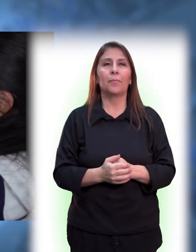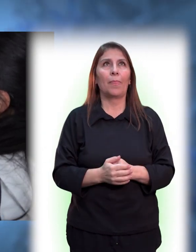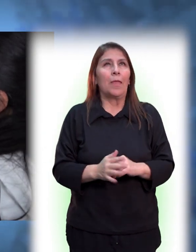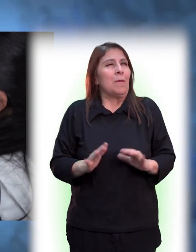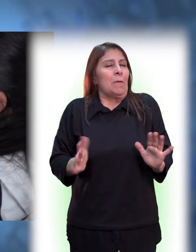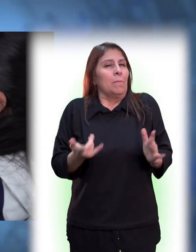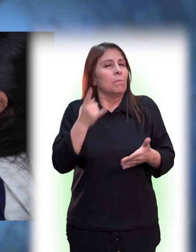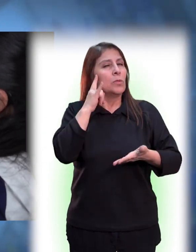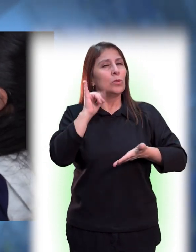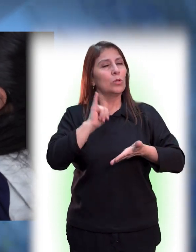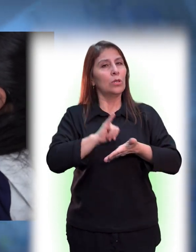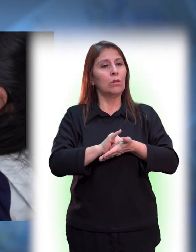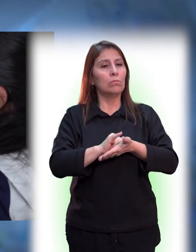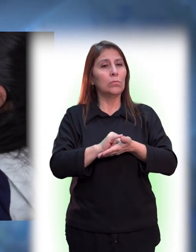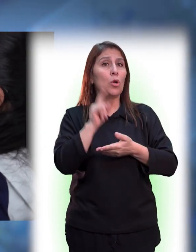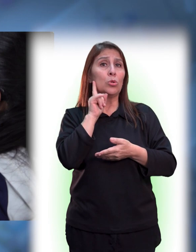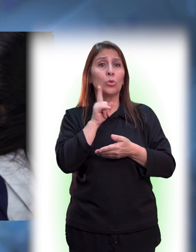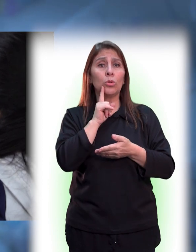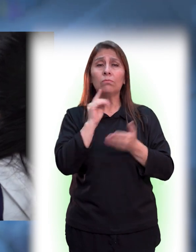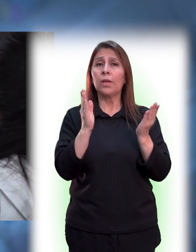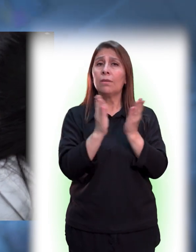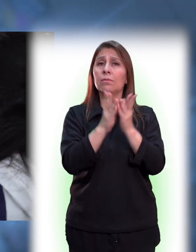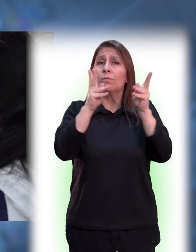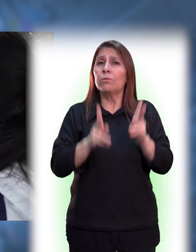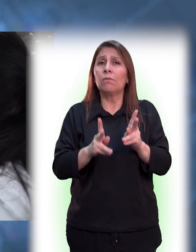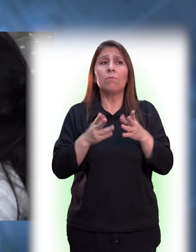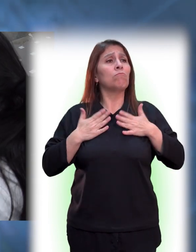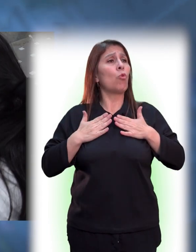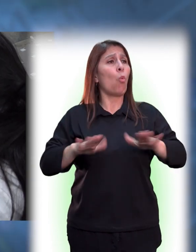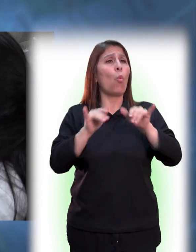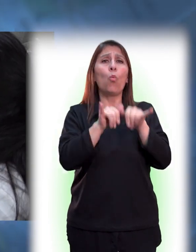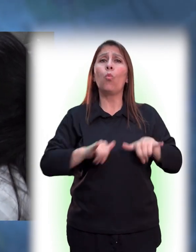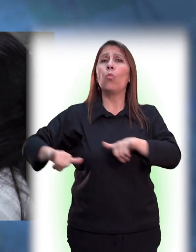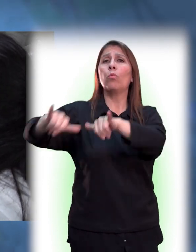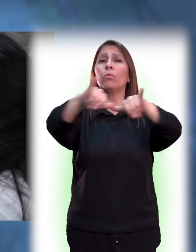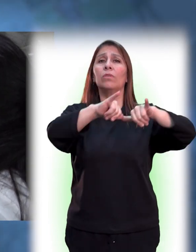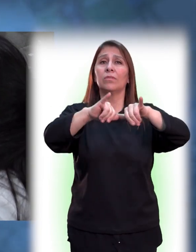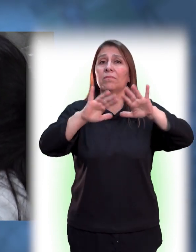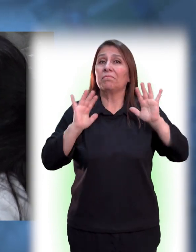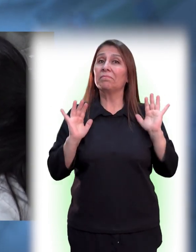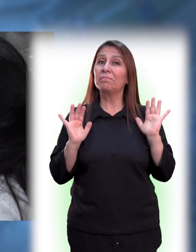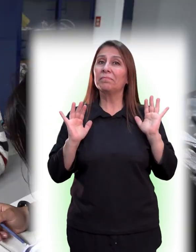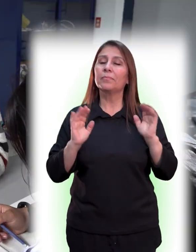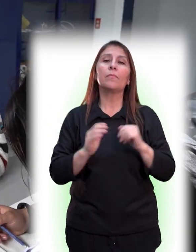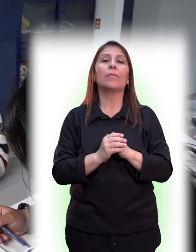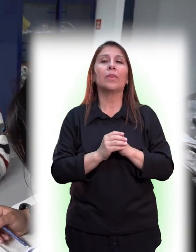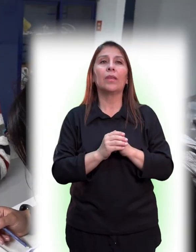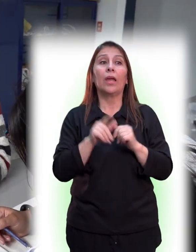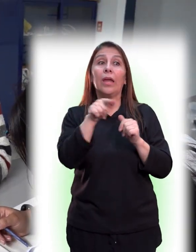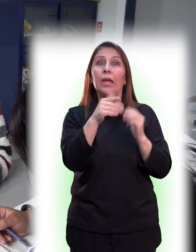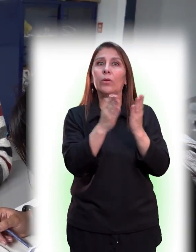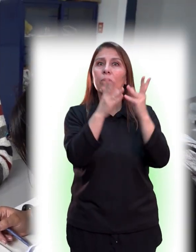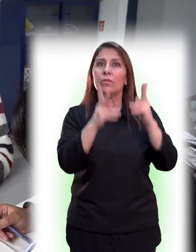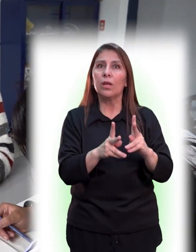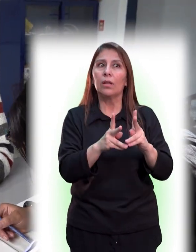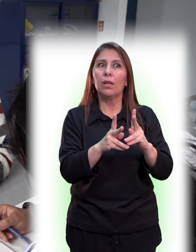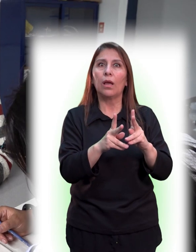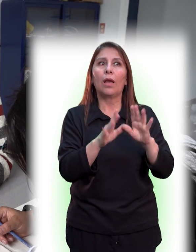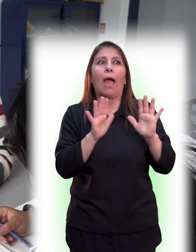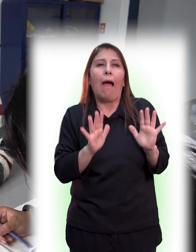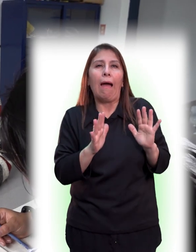es un estudiante más, que nos dio una enseñanza para poder